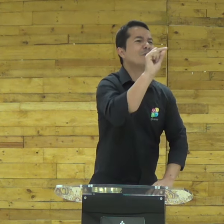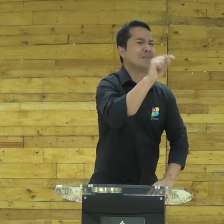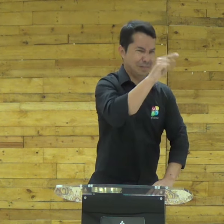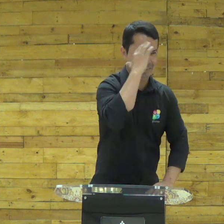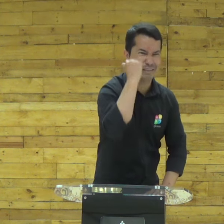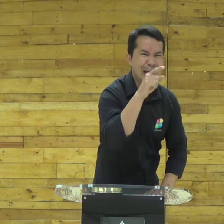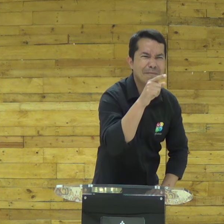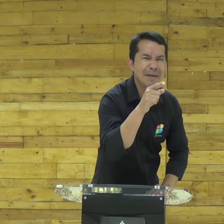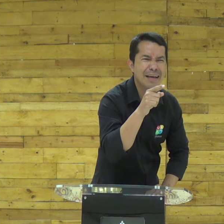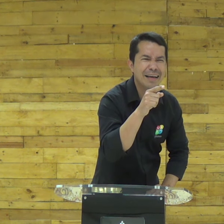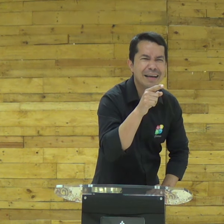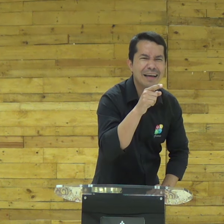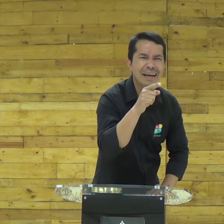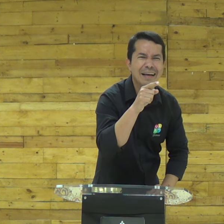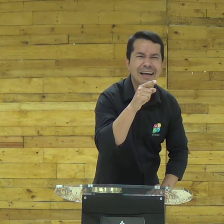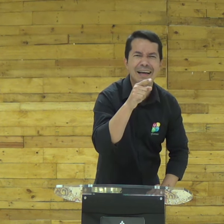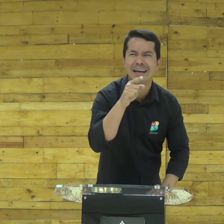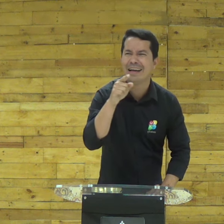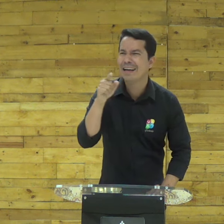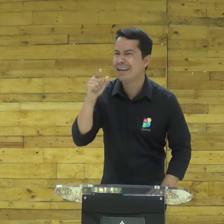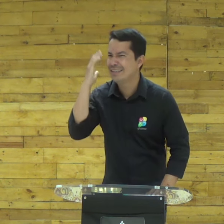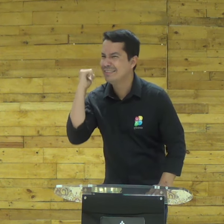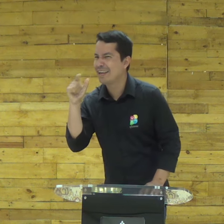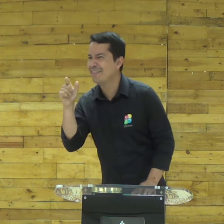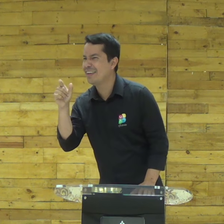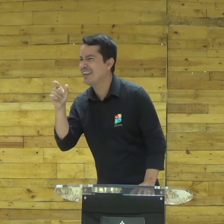mandamentos de Jesus você sabe